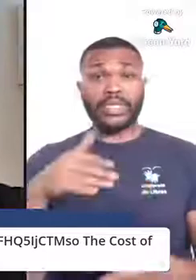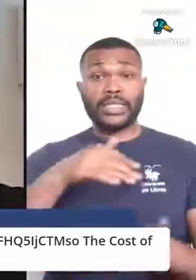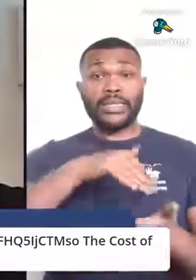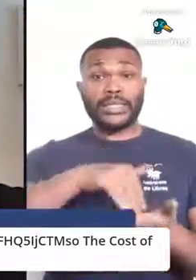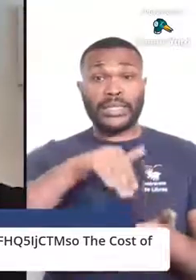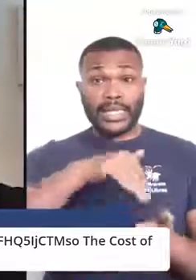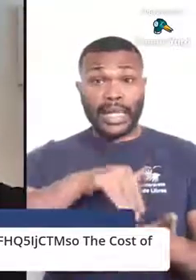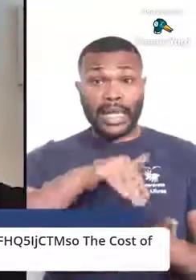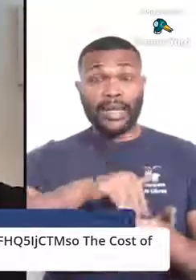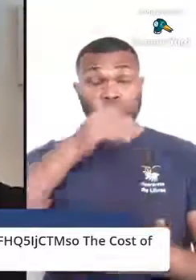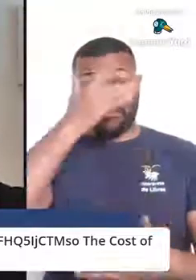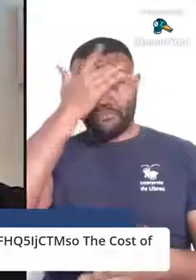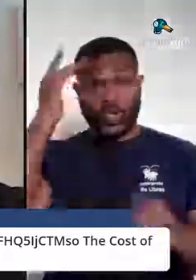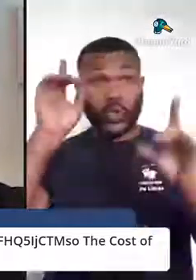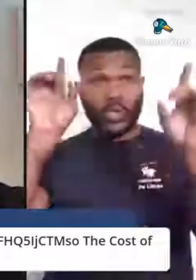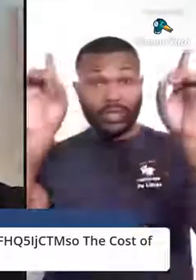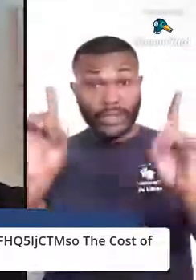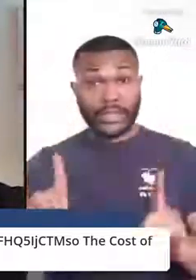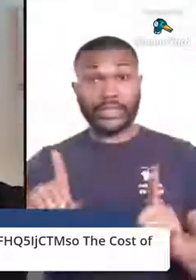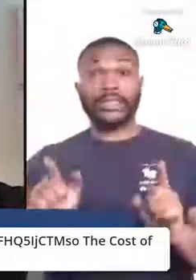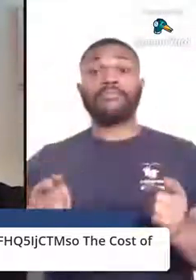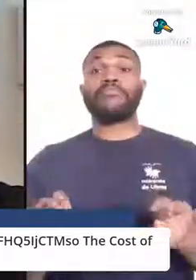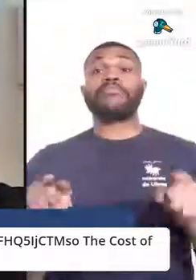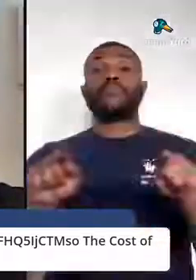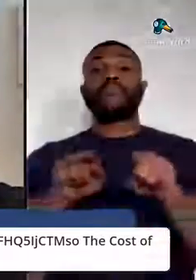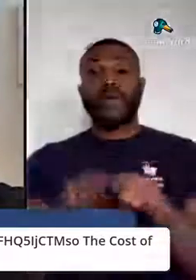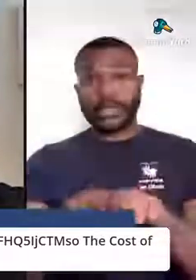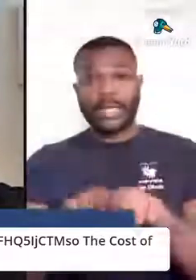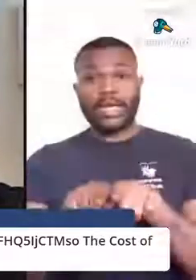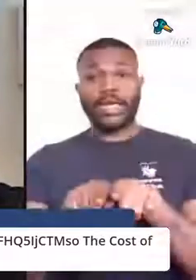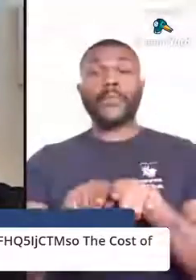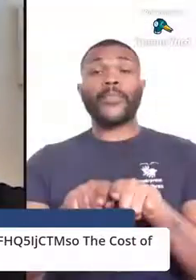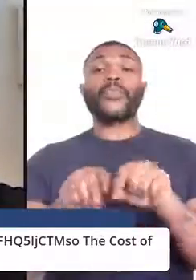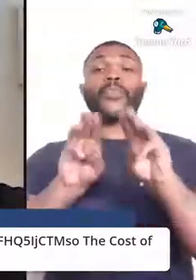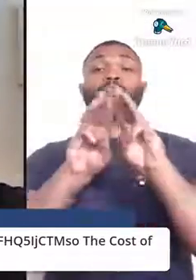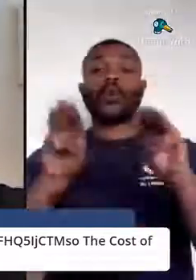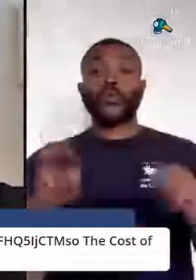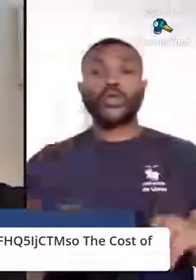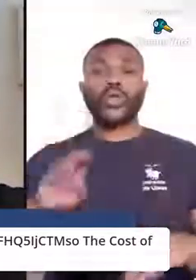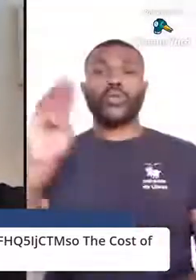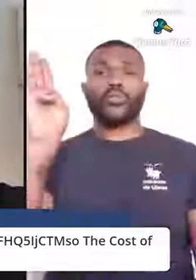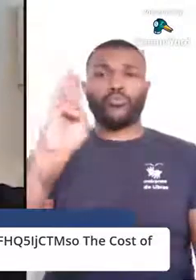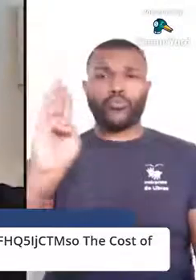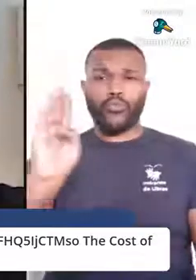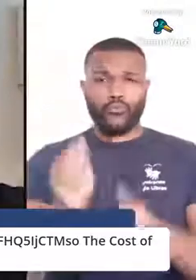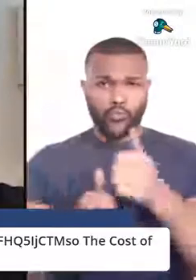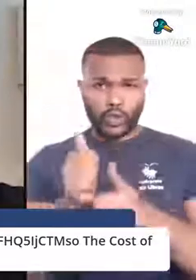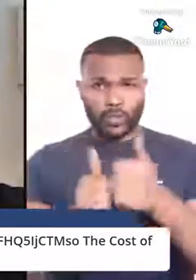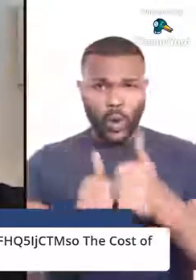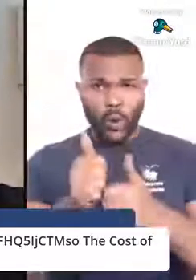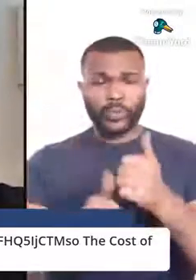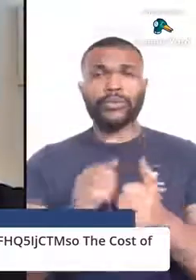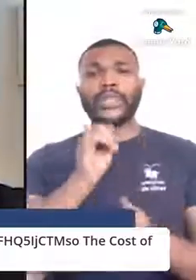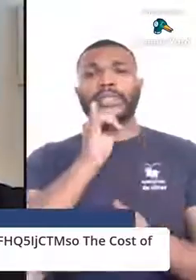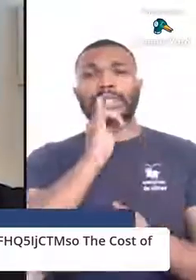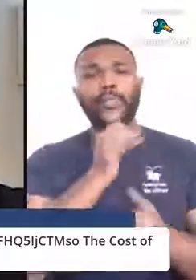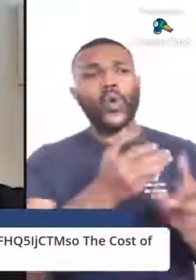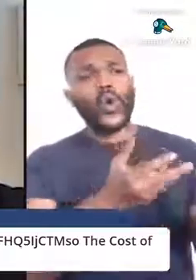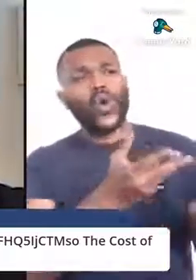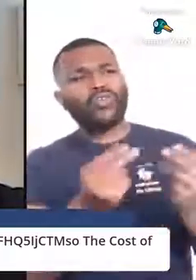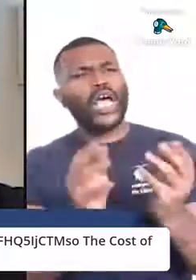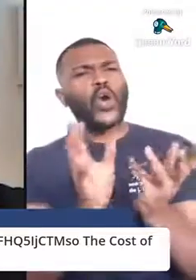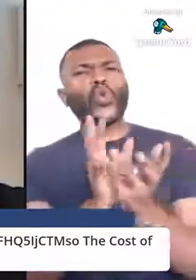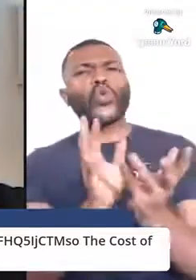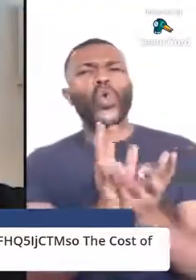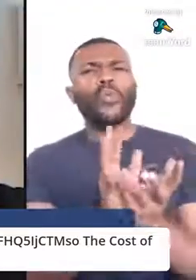Pessoa com Deficiência fez uma parceria com o ID Brasil, com o Museu do Futebol. Então, a gente levava grupos razoavelmente grandes, quinzenalmente,